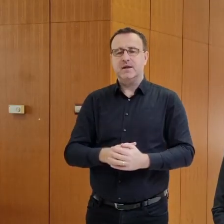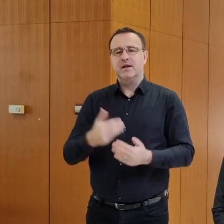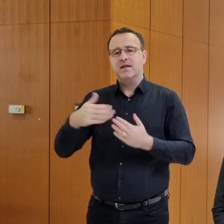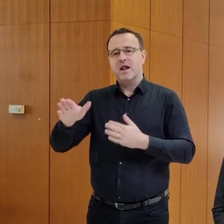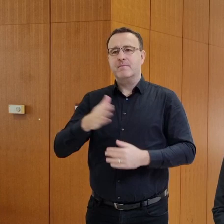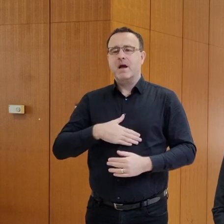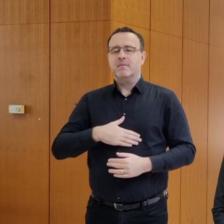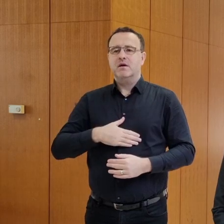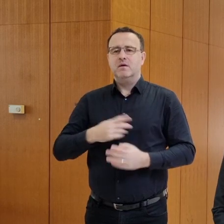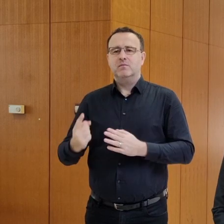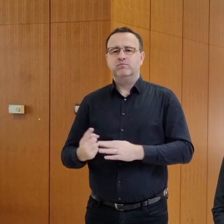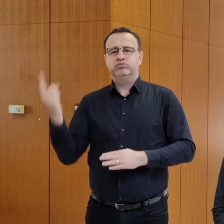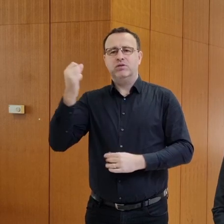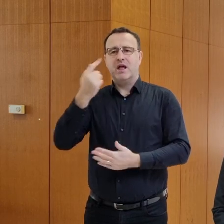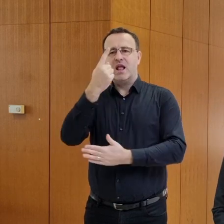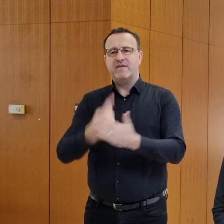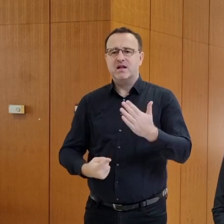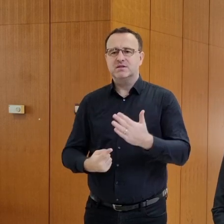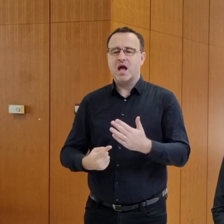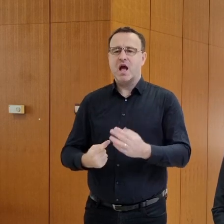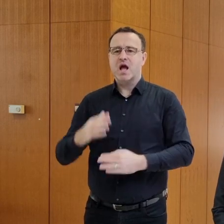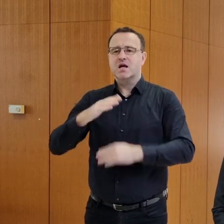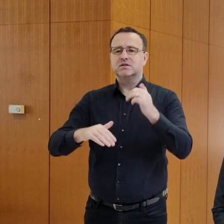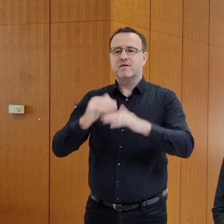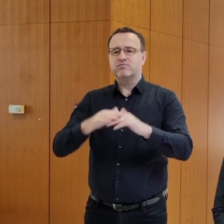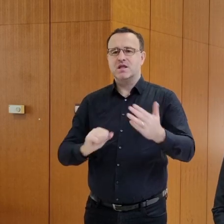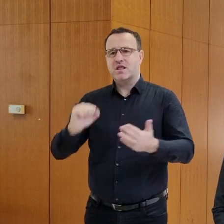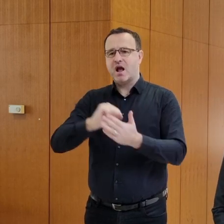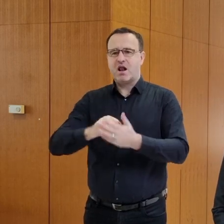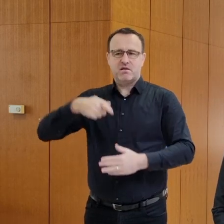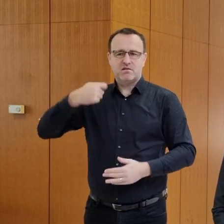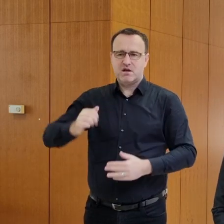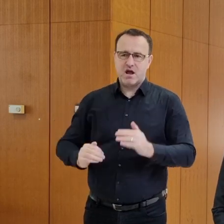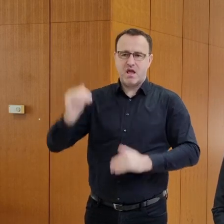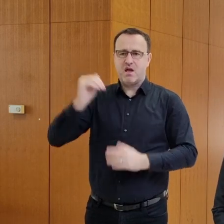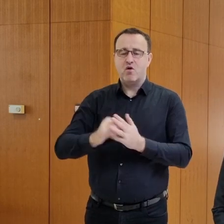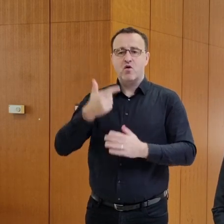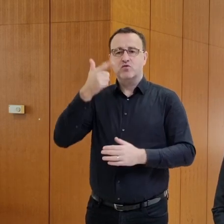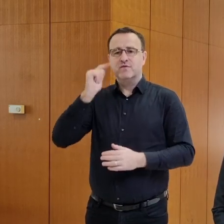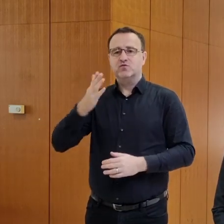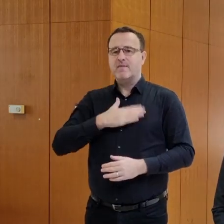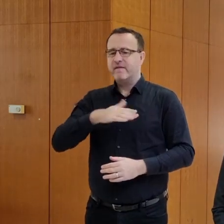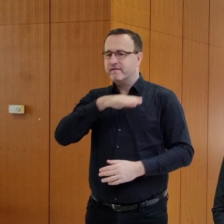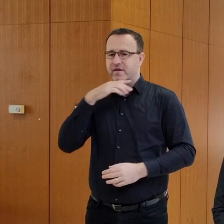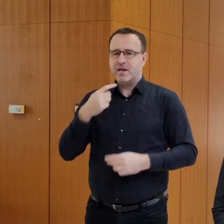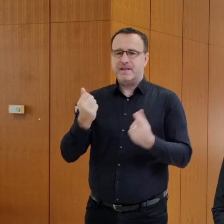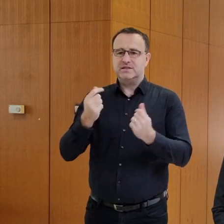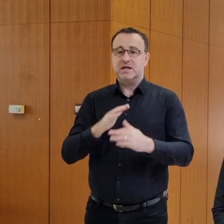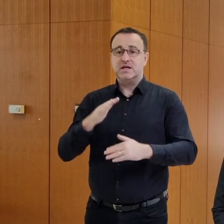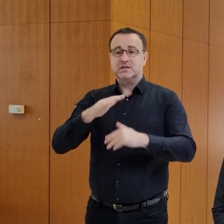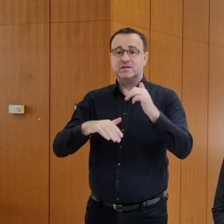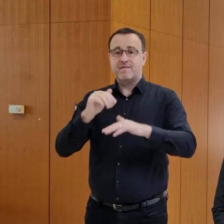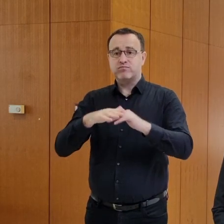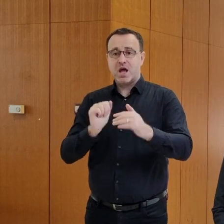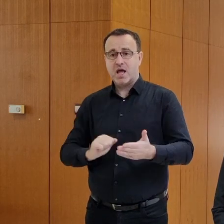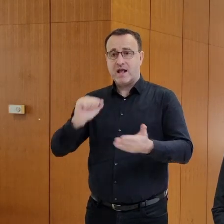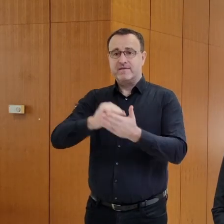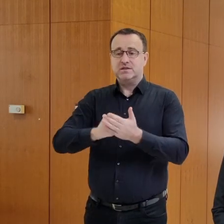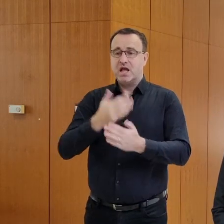výraznú infláciu a nárast stavebných nákladov. Tým, že Slovensko má veľa peňazí v stavebných investíciách, pokiaľ by